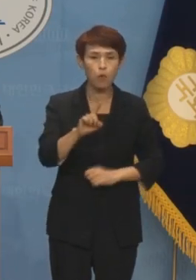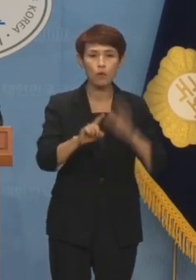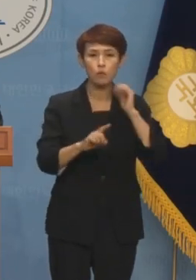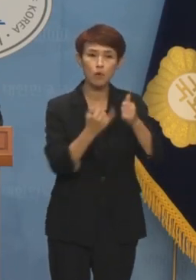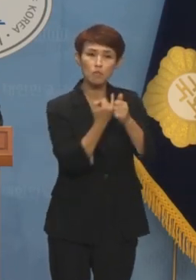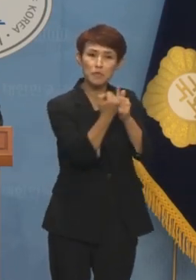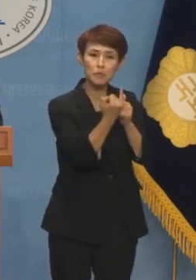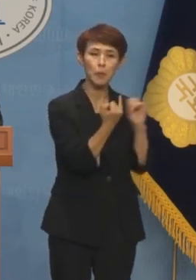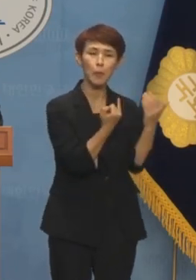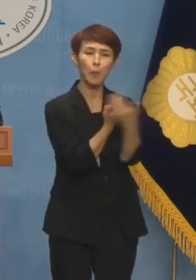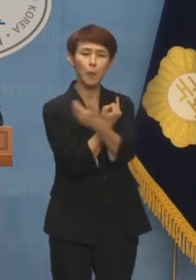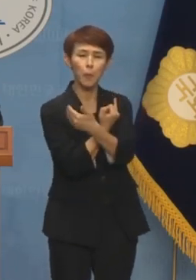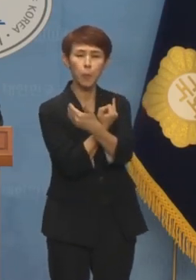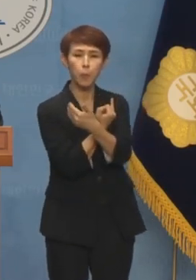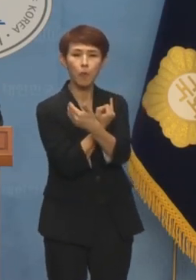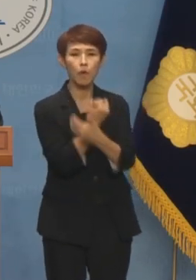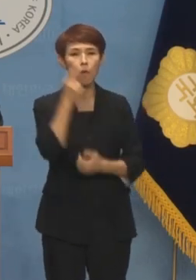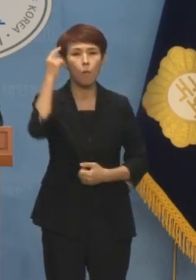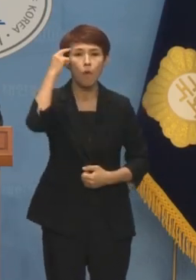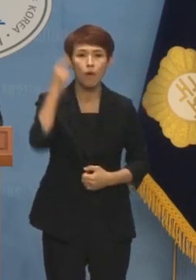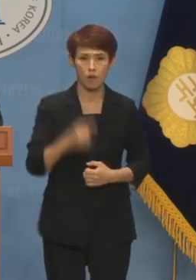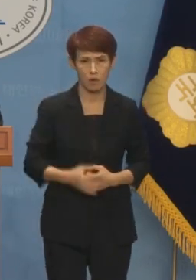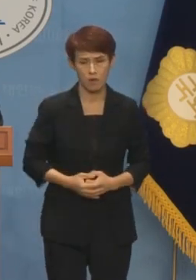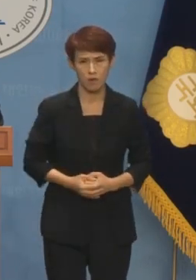여사를 그리 꽁꽁 숨기고 있습니까?